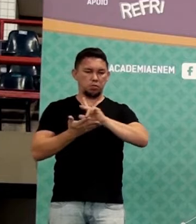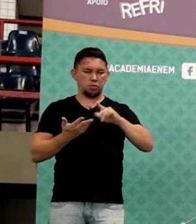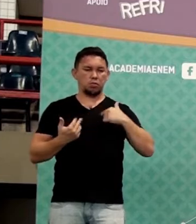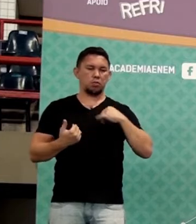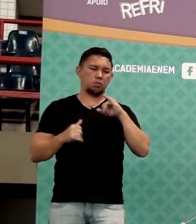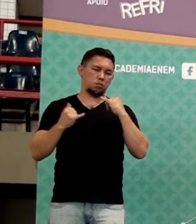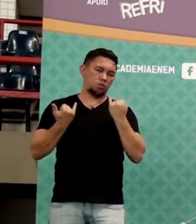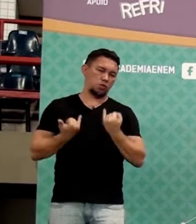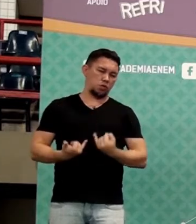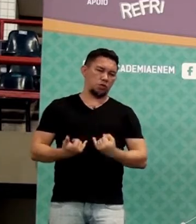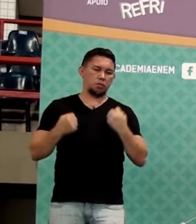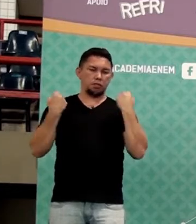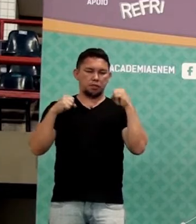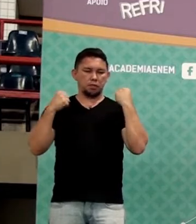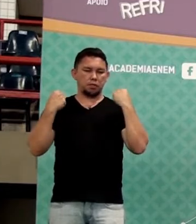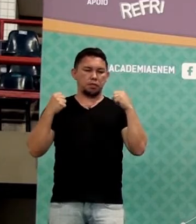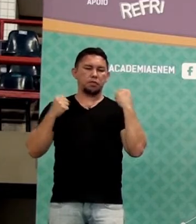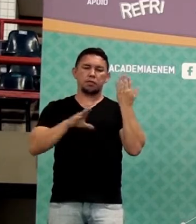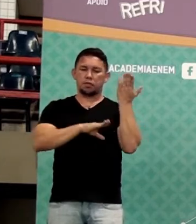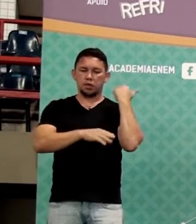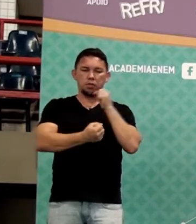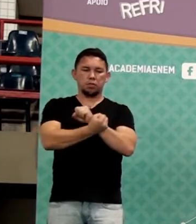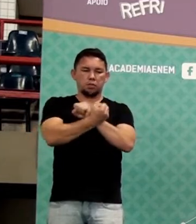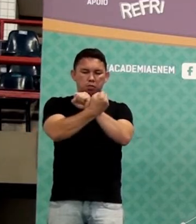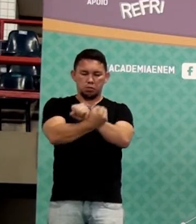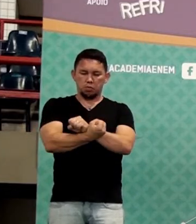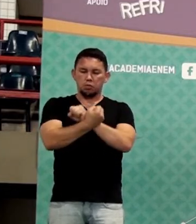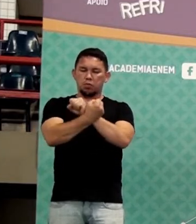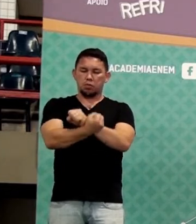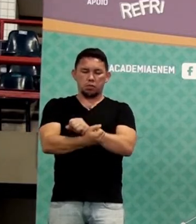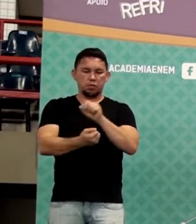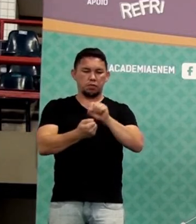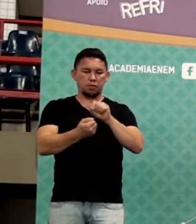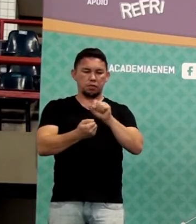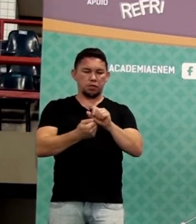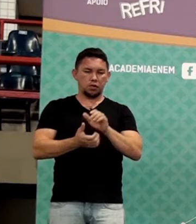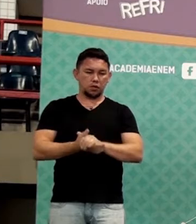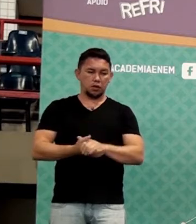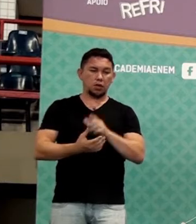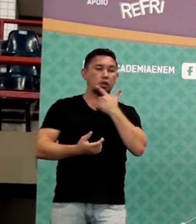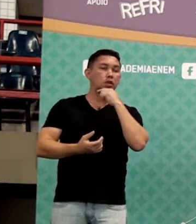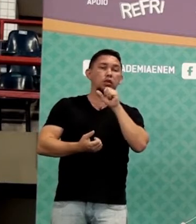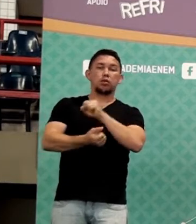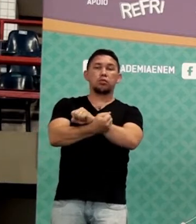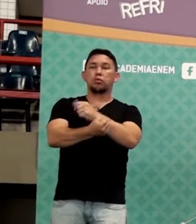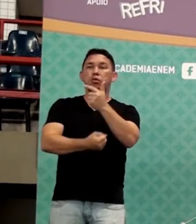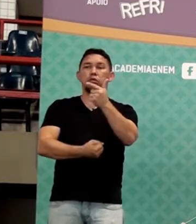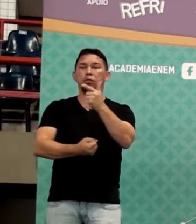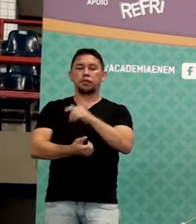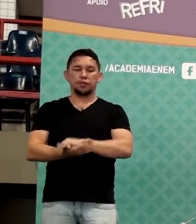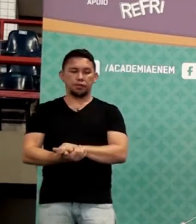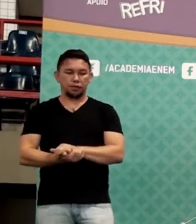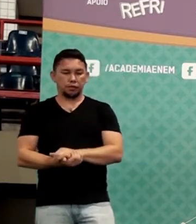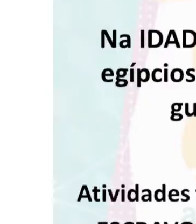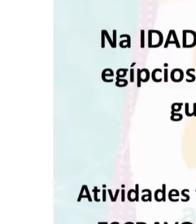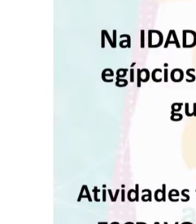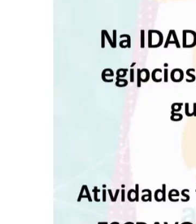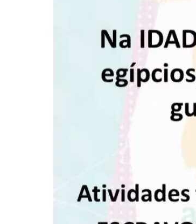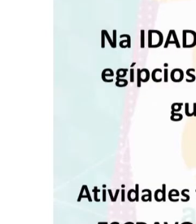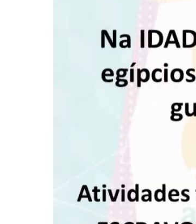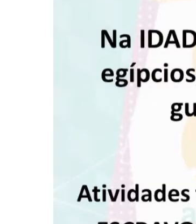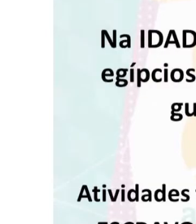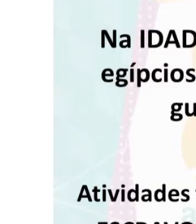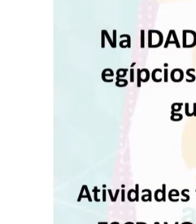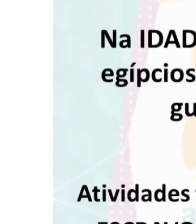tudo, emagrecer, malhar. Era o que o escravo fazia. Professor, e quem não era escravo? Aí tinha a dança,